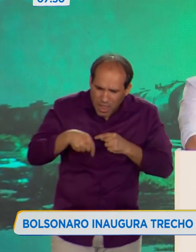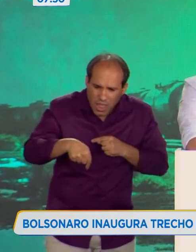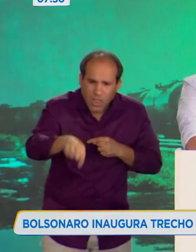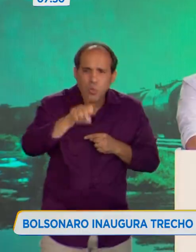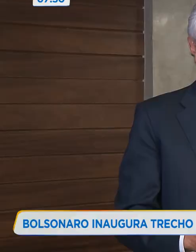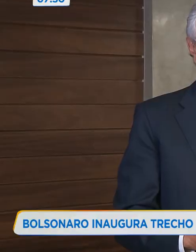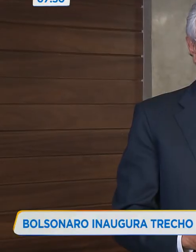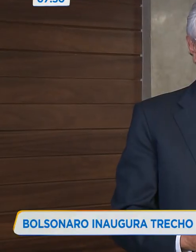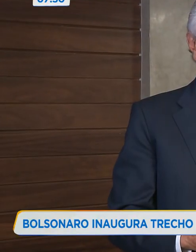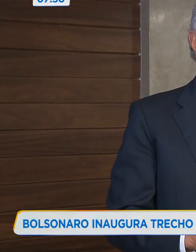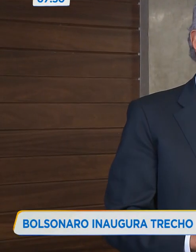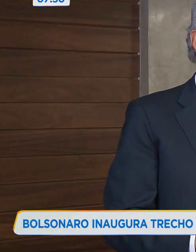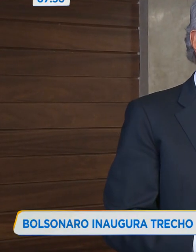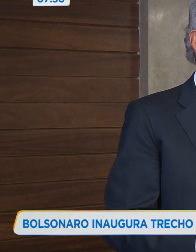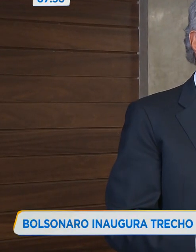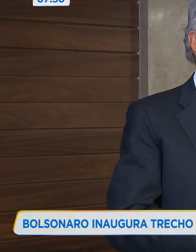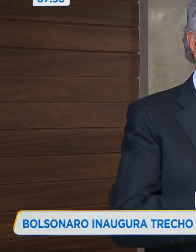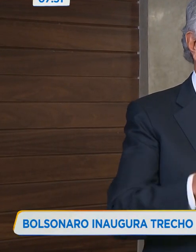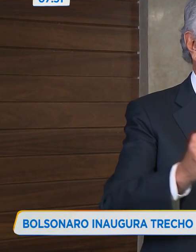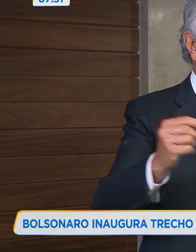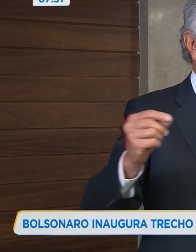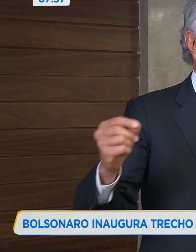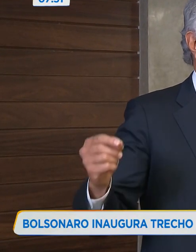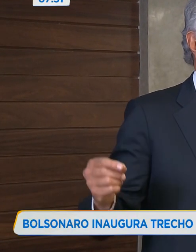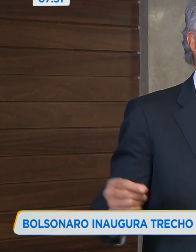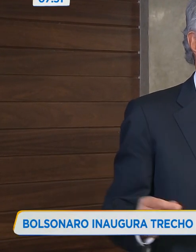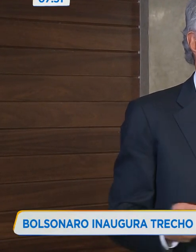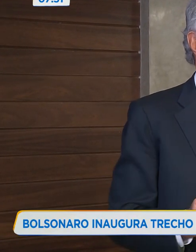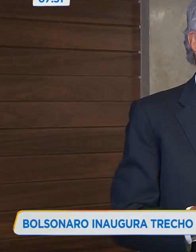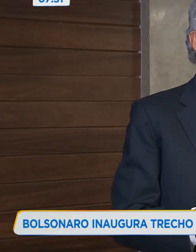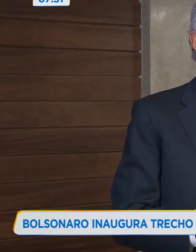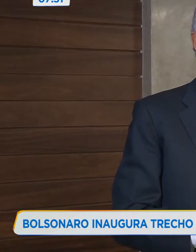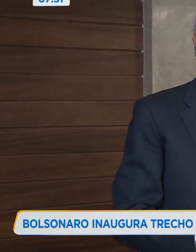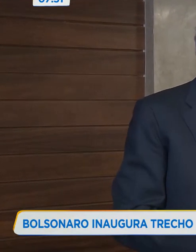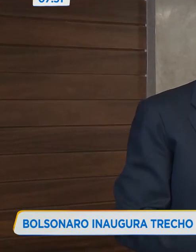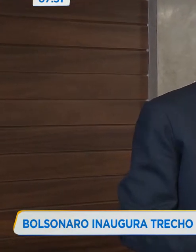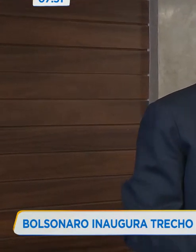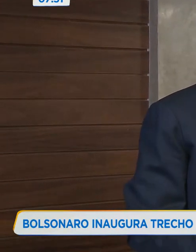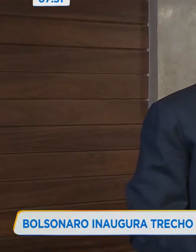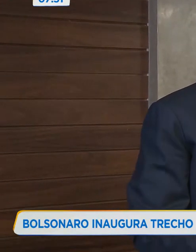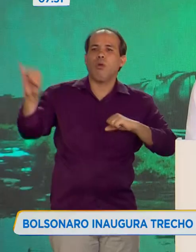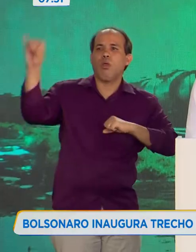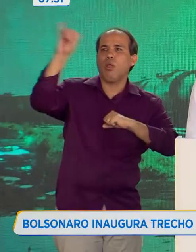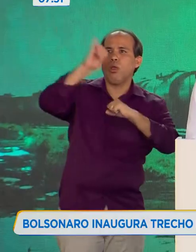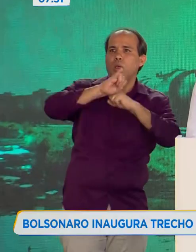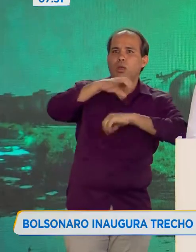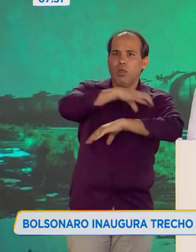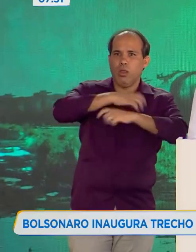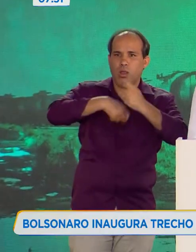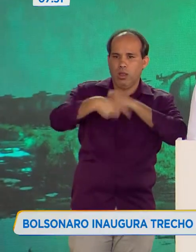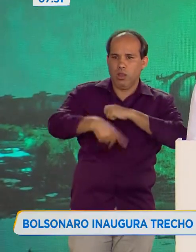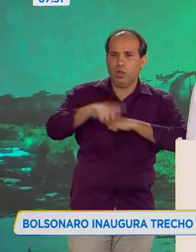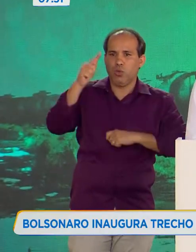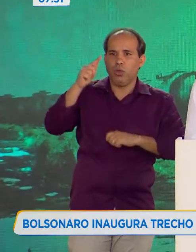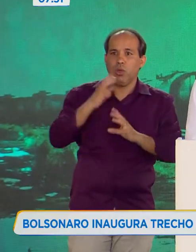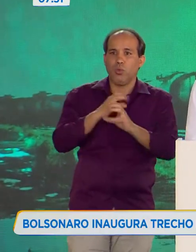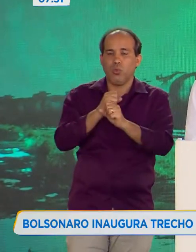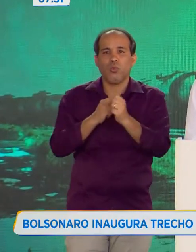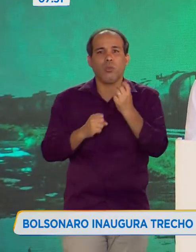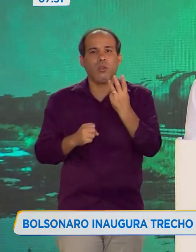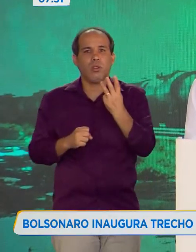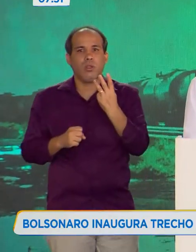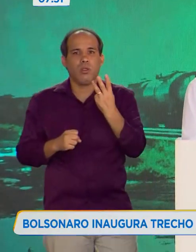8, 10 anos. Representando o governador Ronaldo Caiado, que se recupera de problemas de saúde, o vice-governador Lincoln